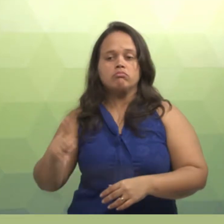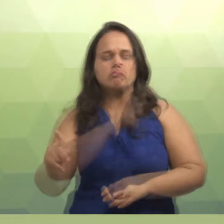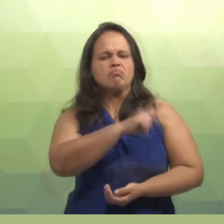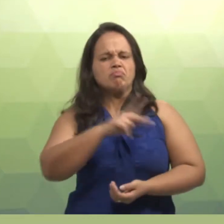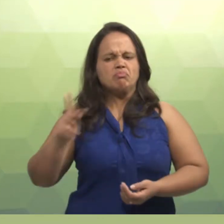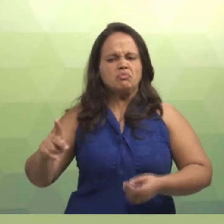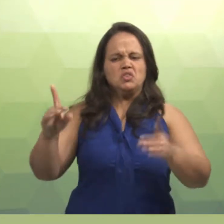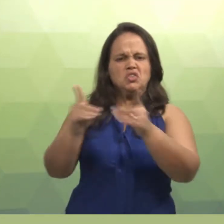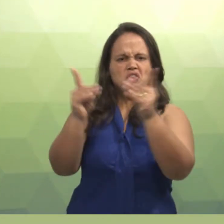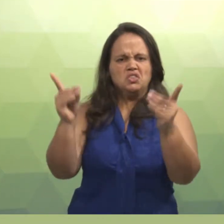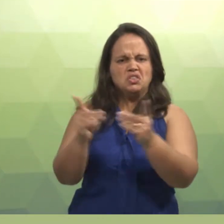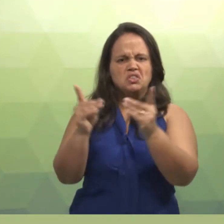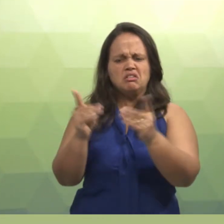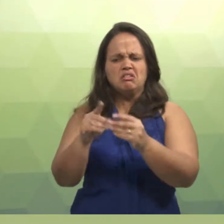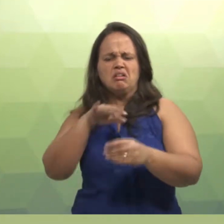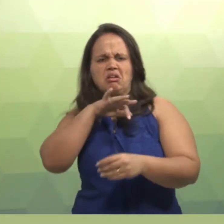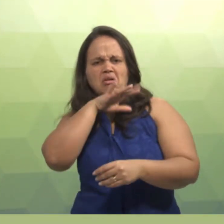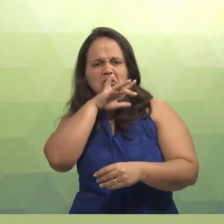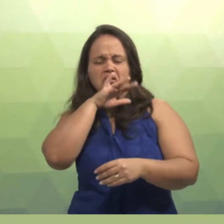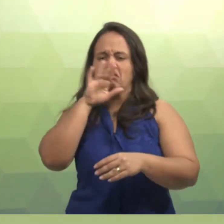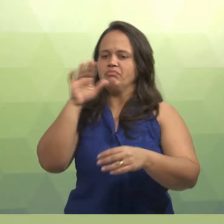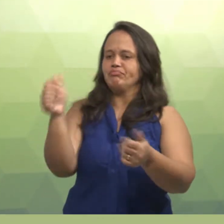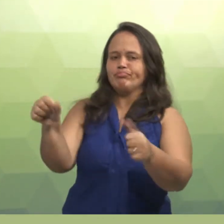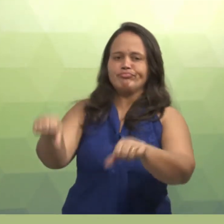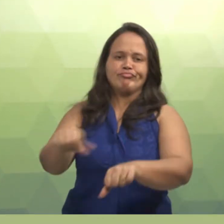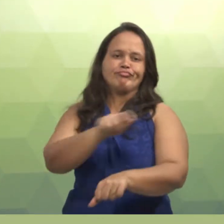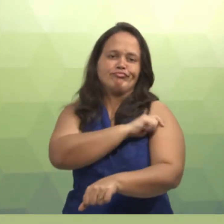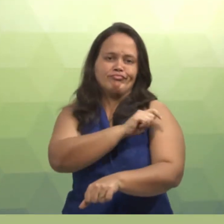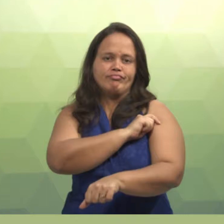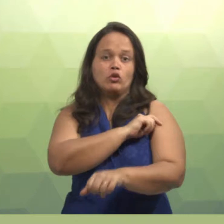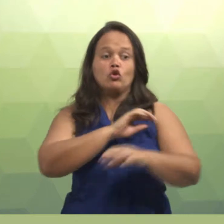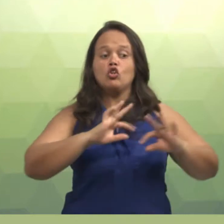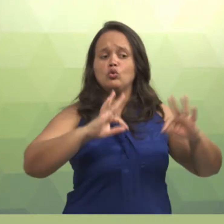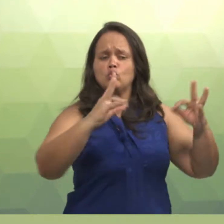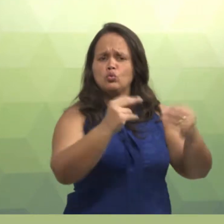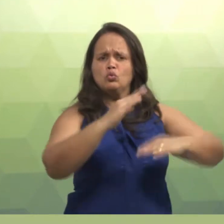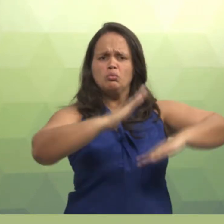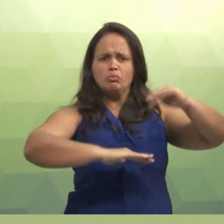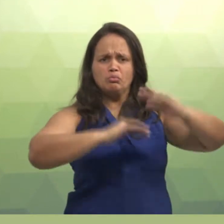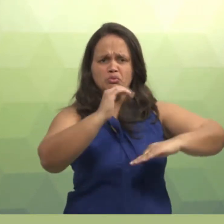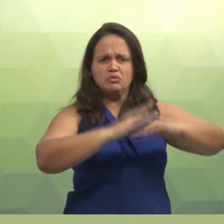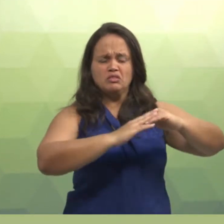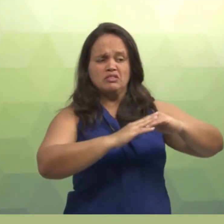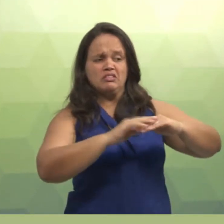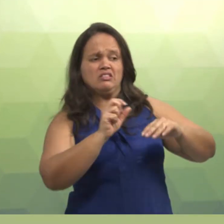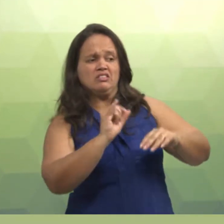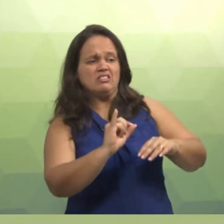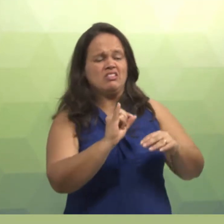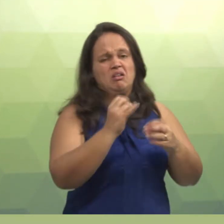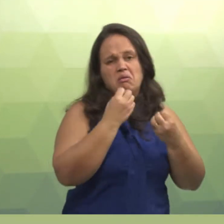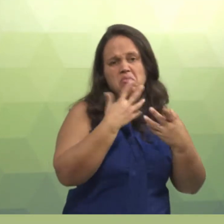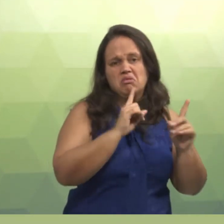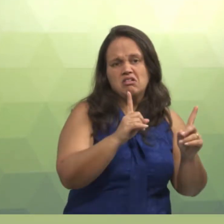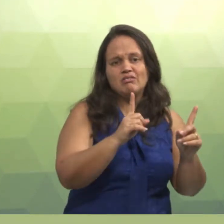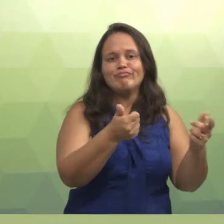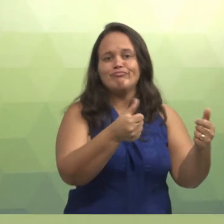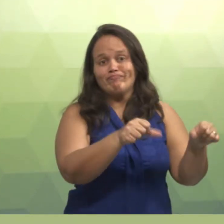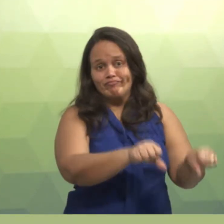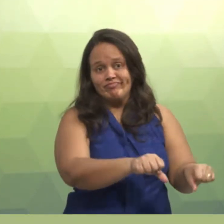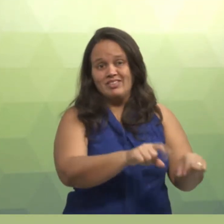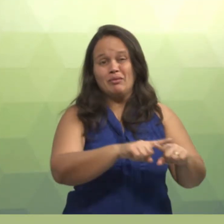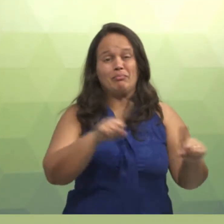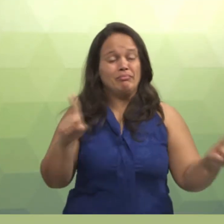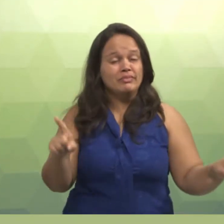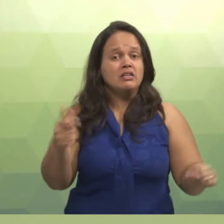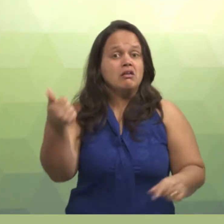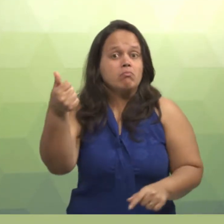prejudicam os alunos de diversas formas. Toda profissão, quando mal desempenhada, pode trazer danos, mas sem dúvida que